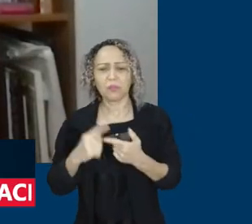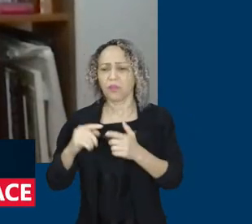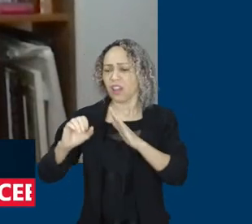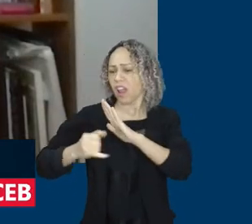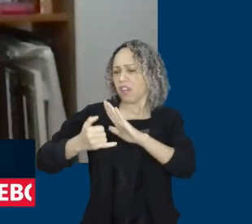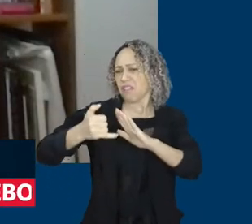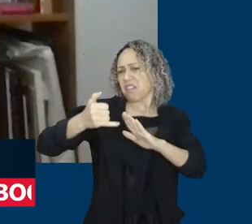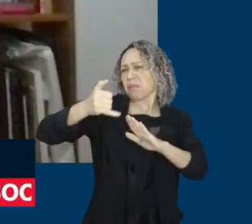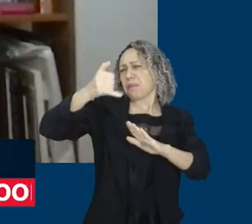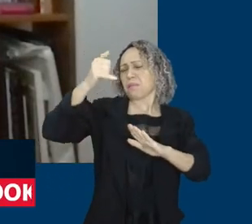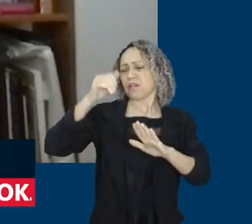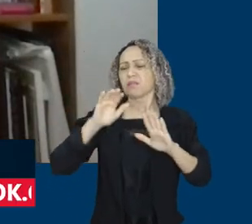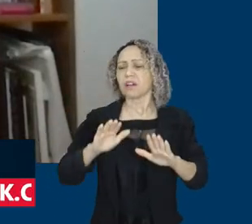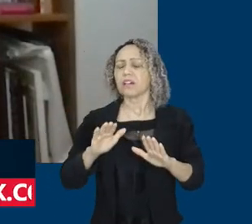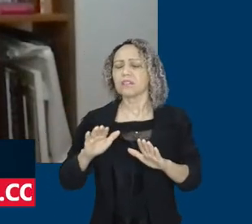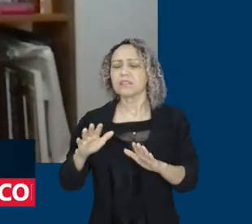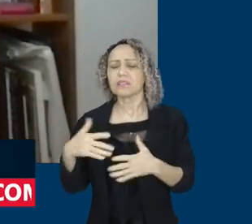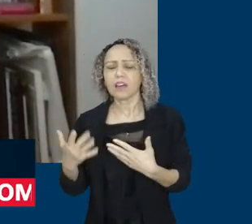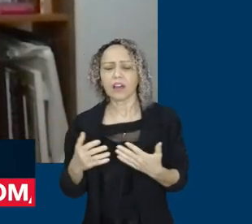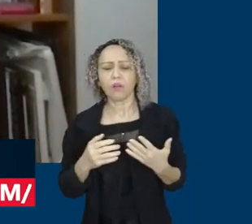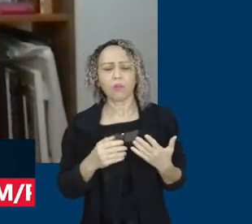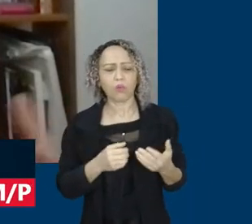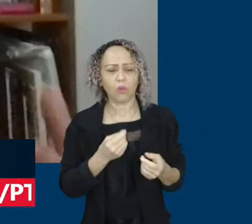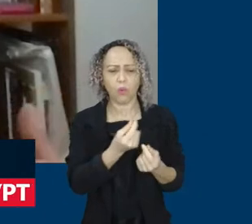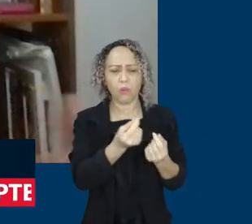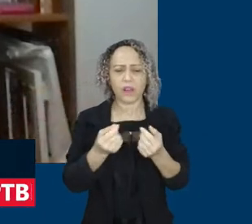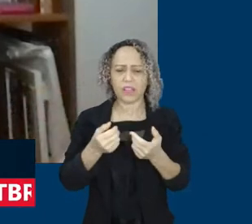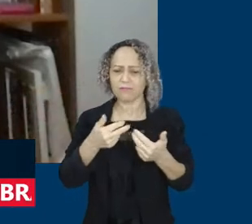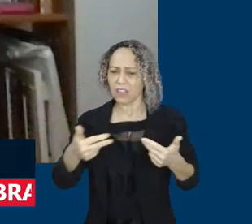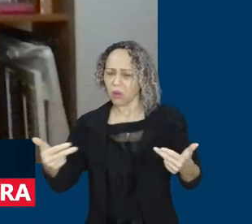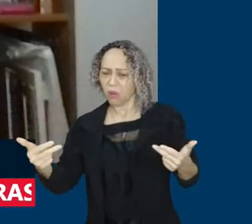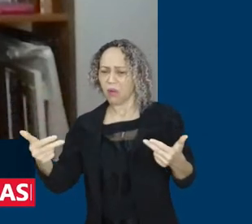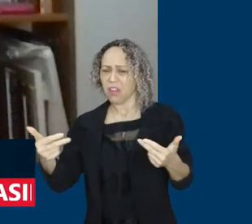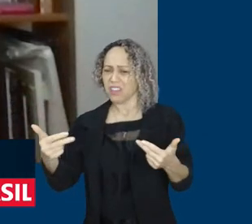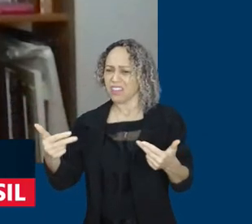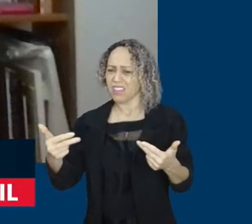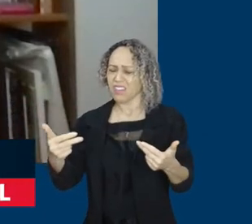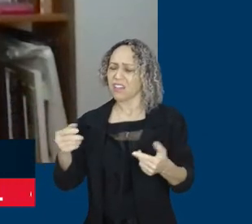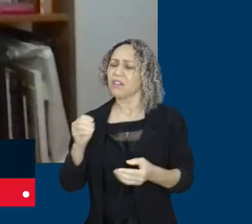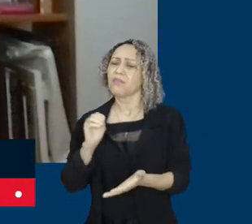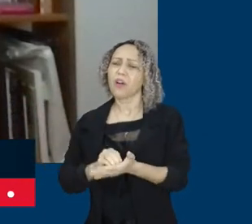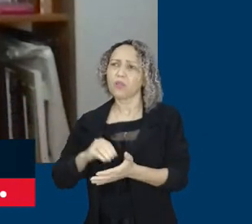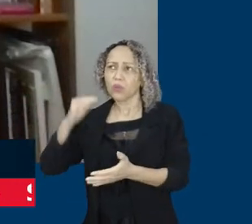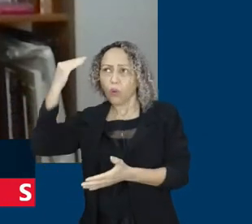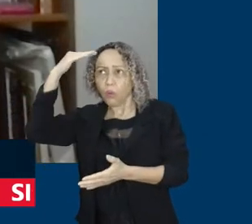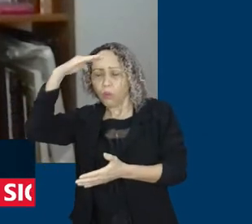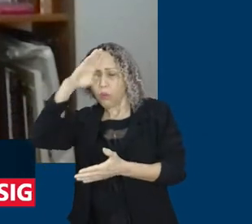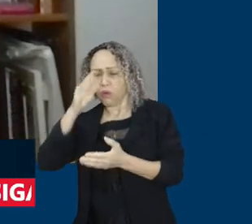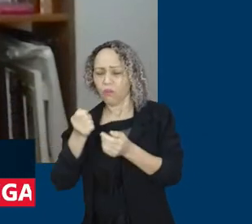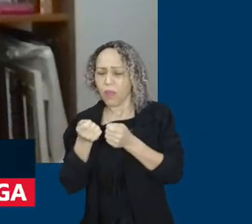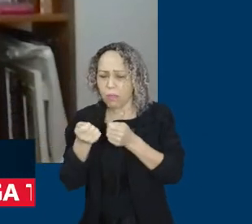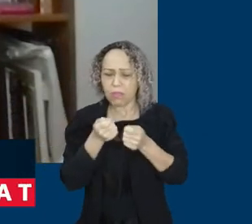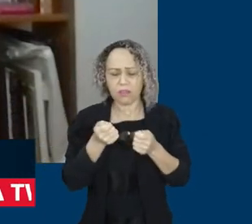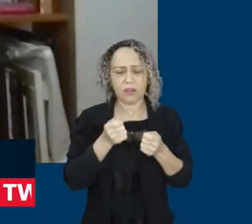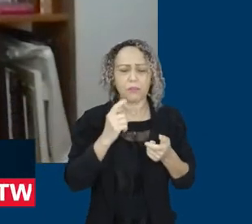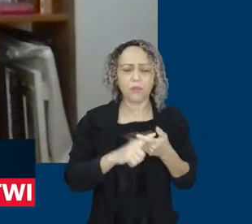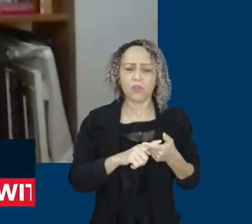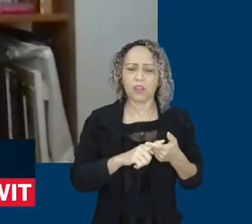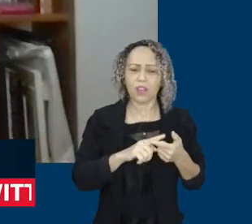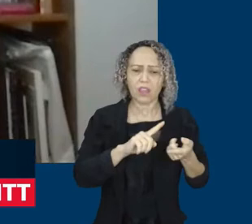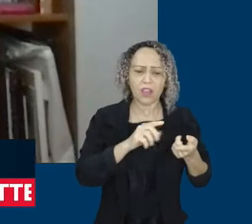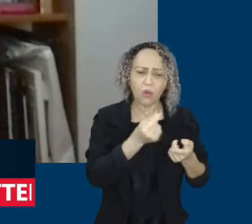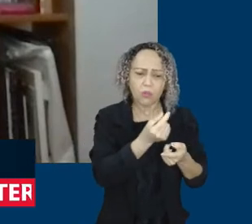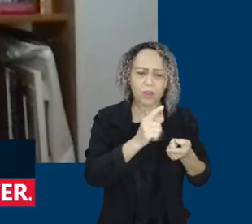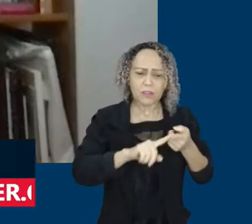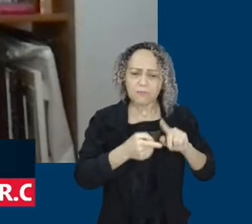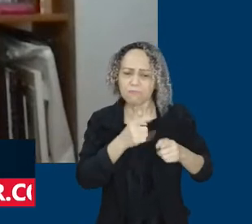De ação do governo. Então, por que o preço de alguns produtos está disparando acima do preço,